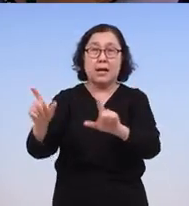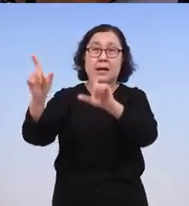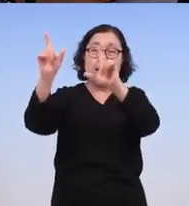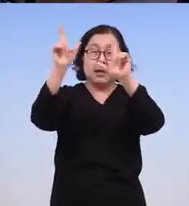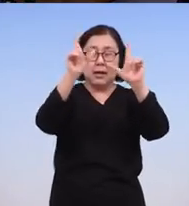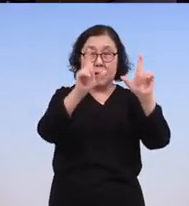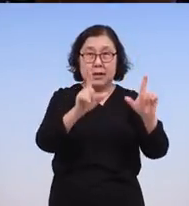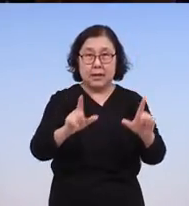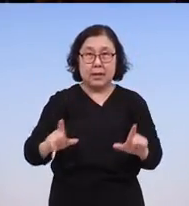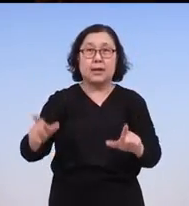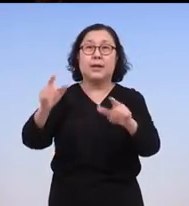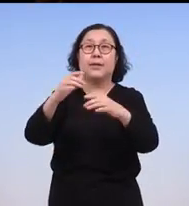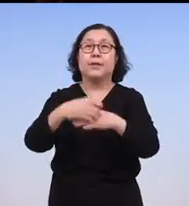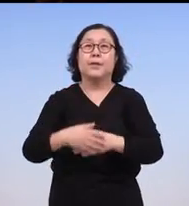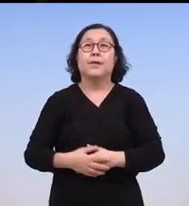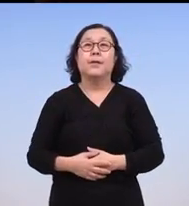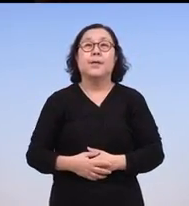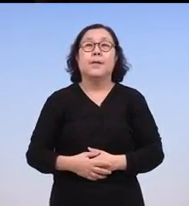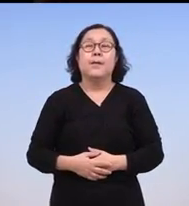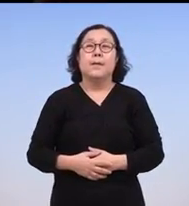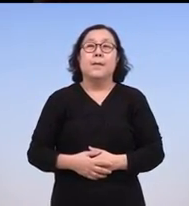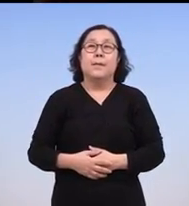길이 살리.